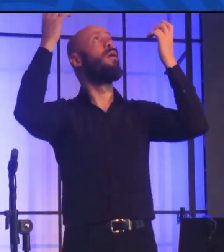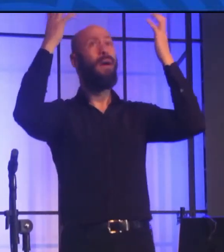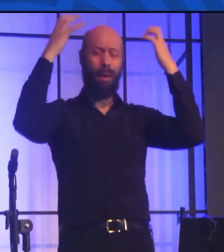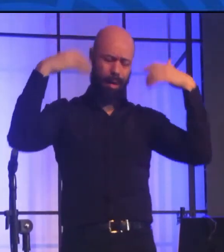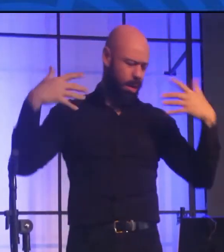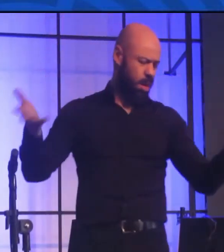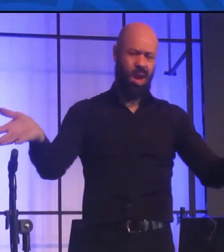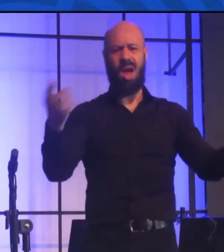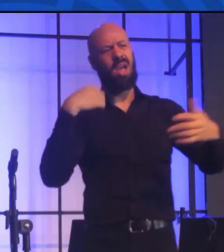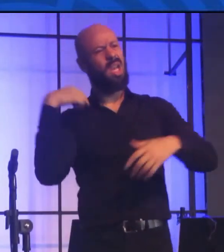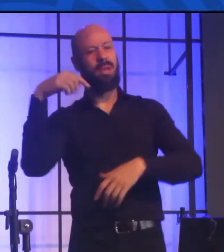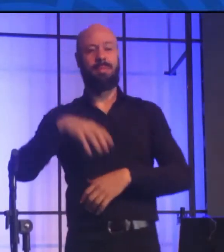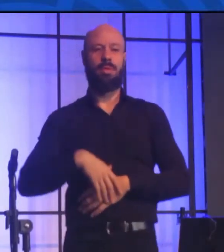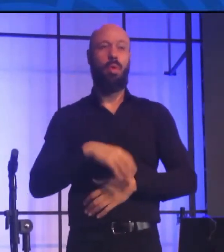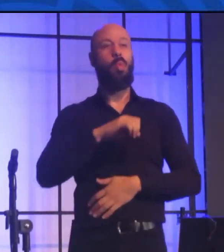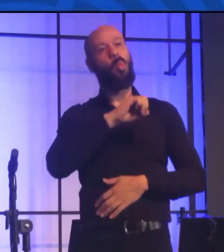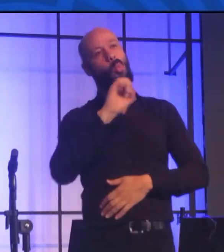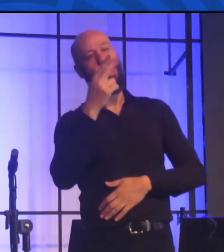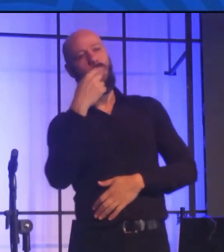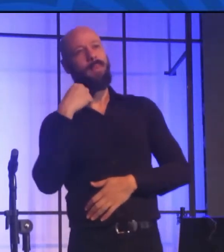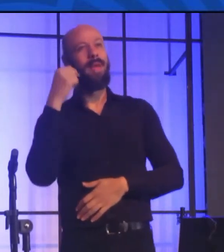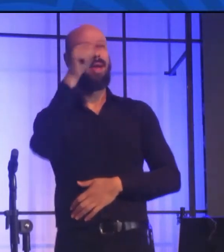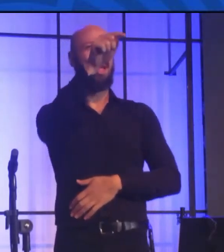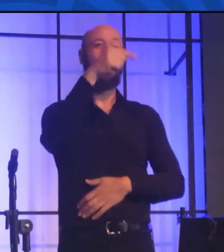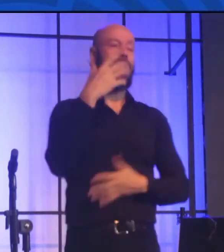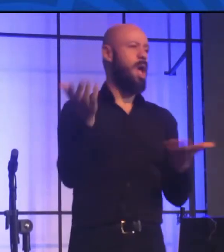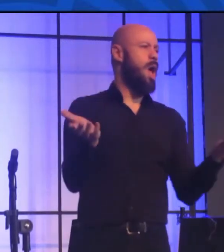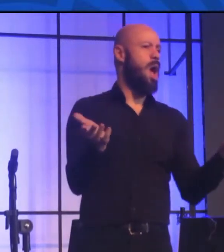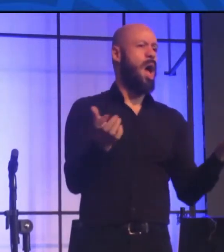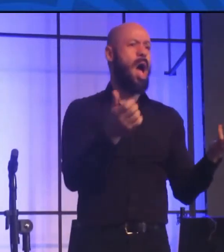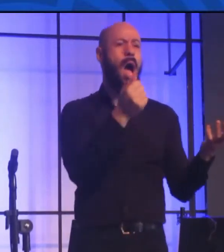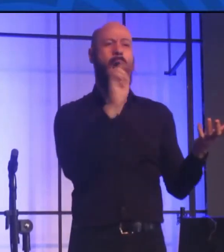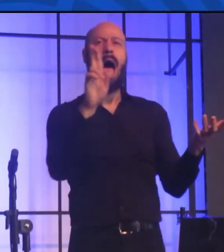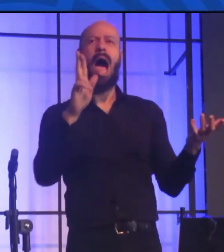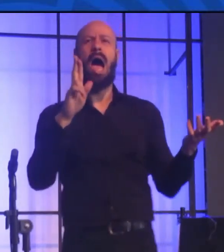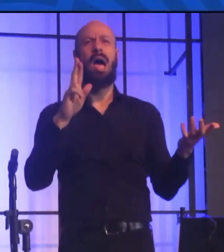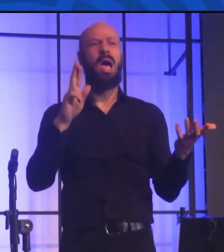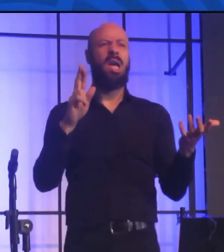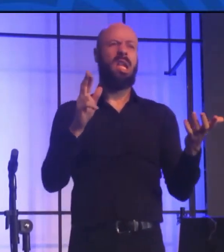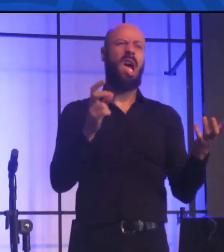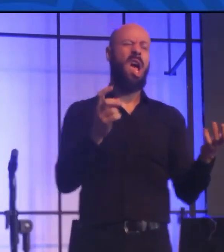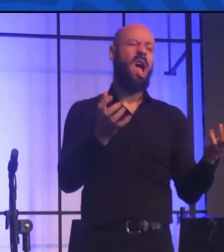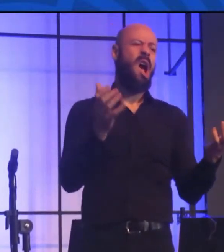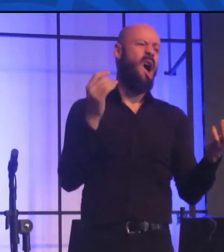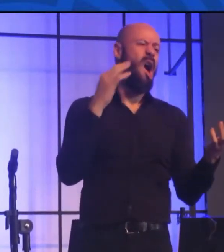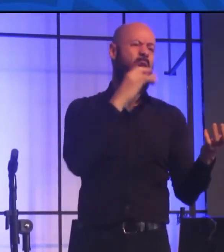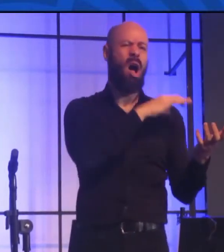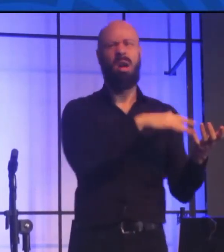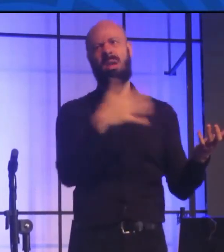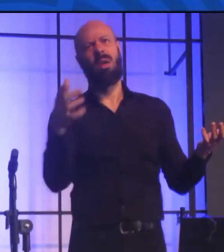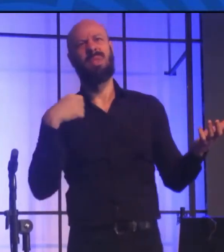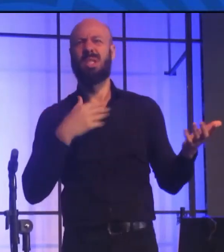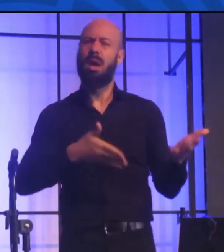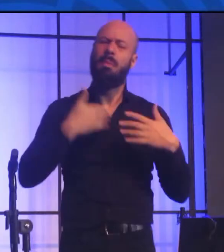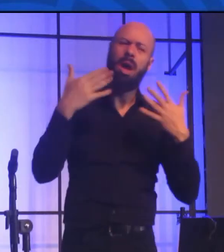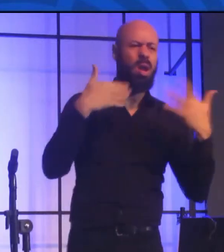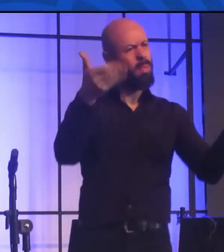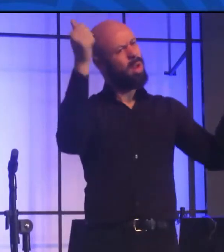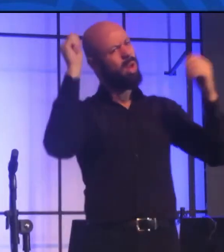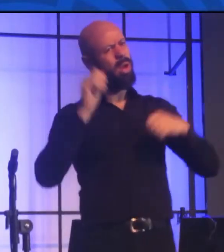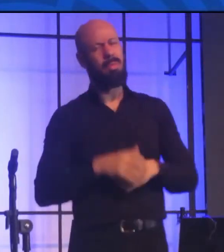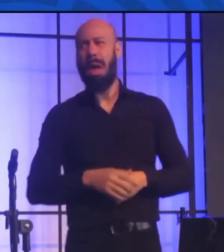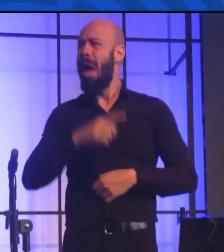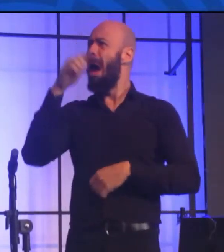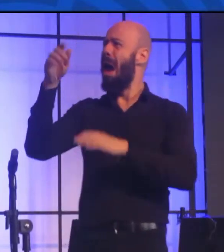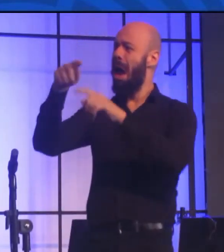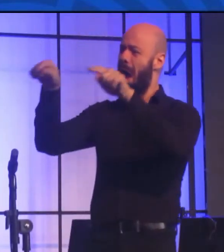muito quente aqui dentro, não dá mais, tem que botar mais ar-condicionado. Ah, o espaço das nossas crianças está muito apertado, eu